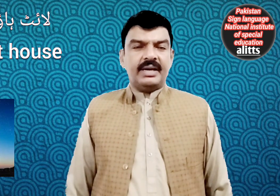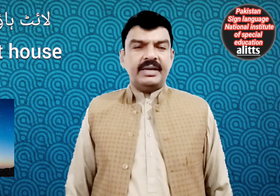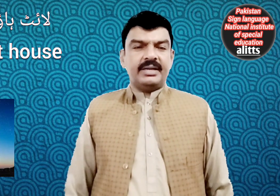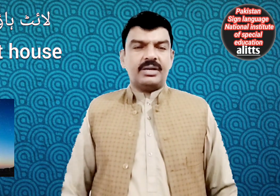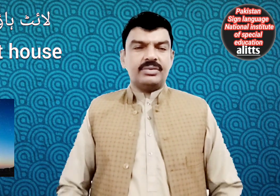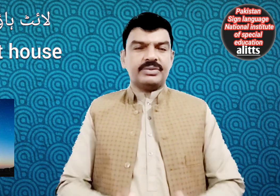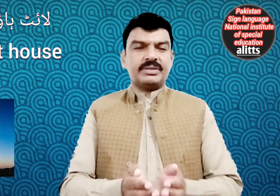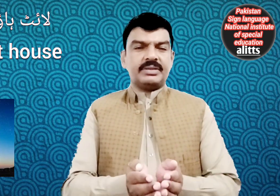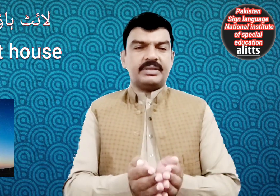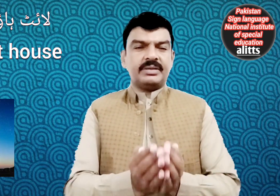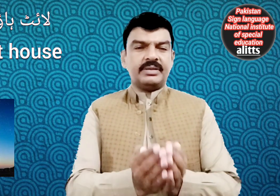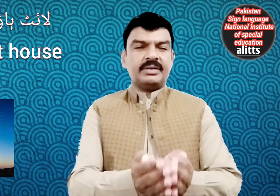लाइट हाउस।